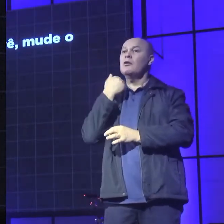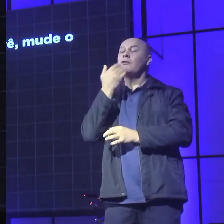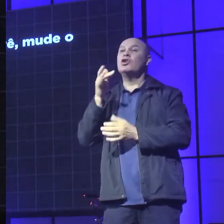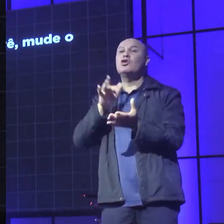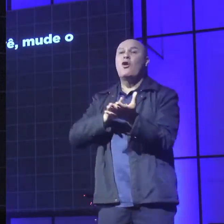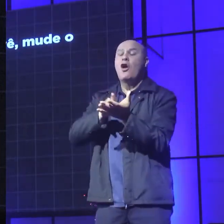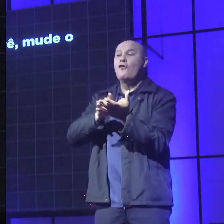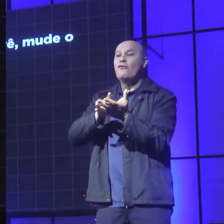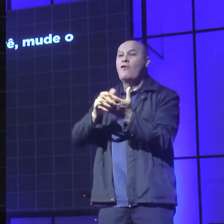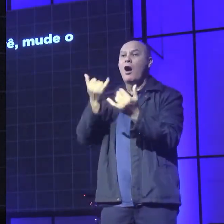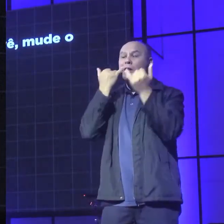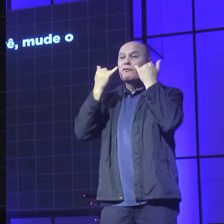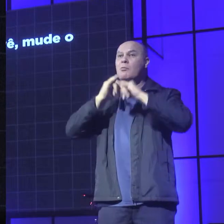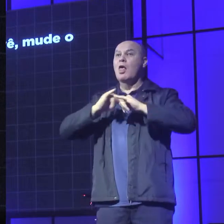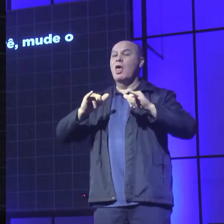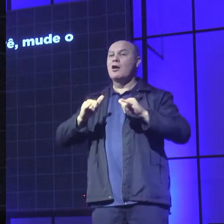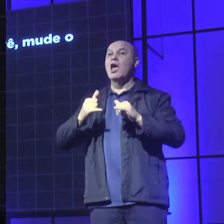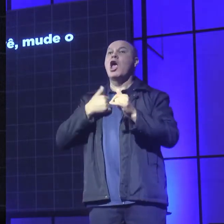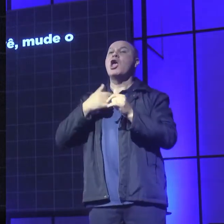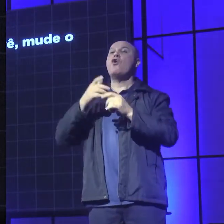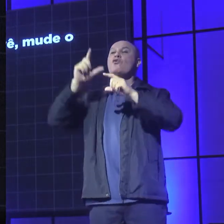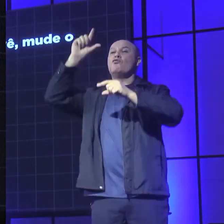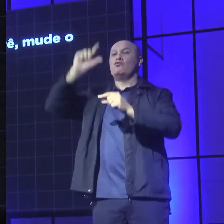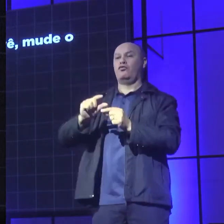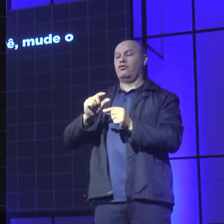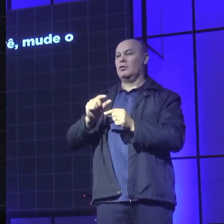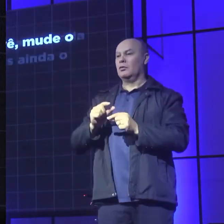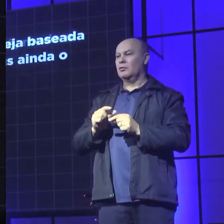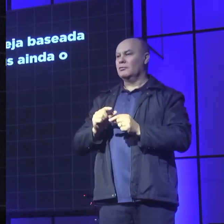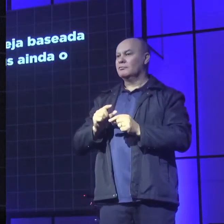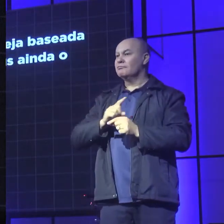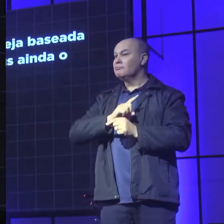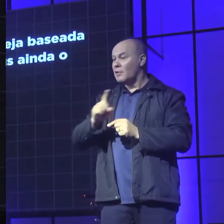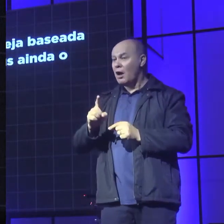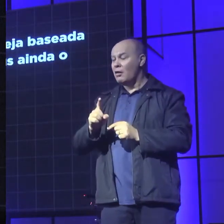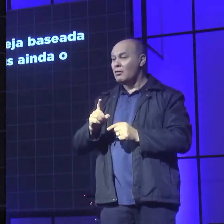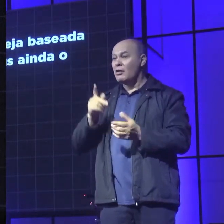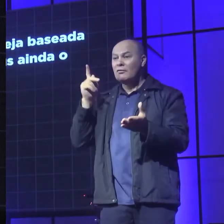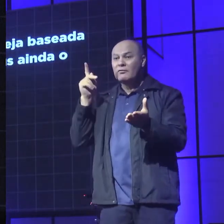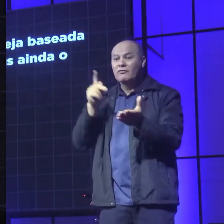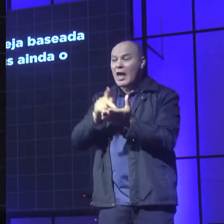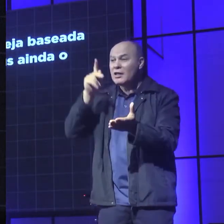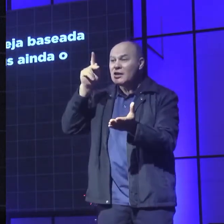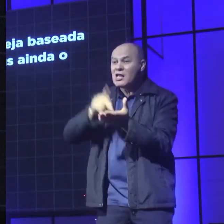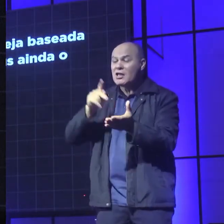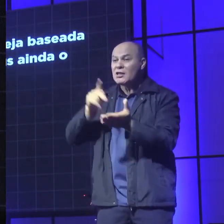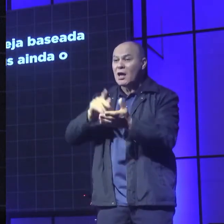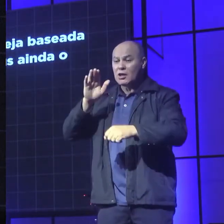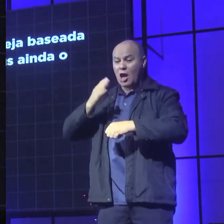Qualquer declaração que não seja baseada na verdade de Deus,